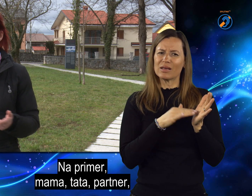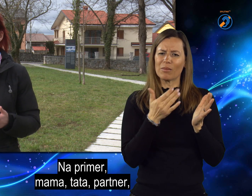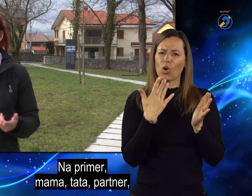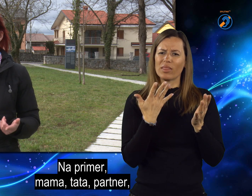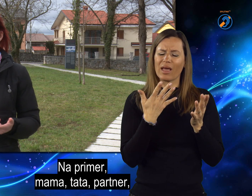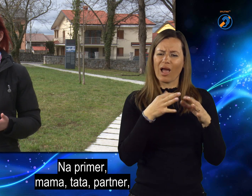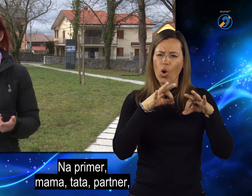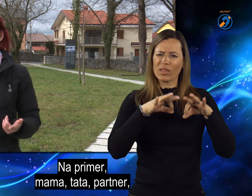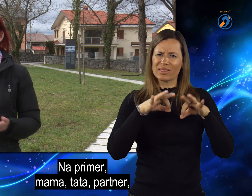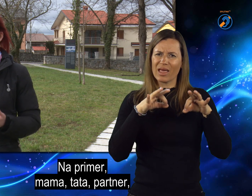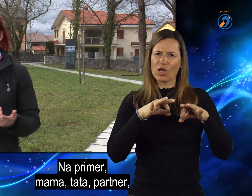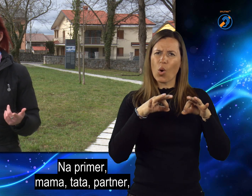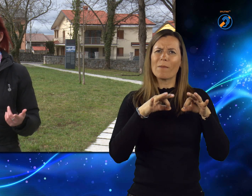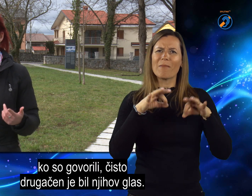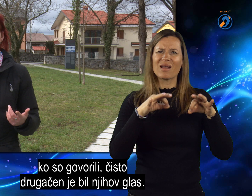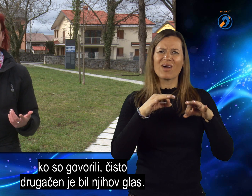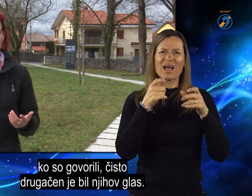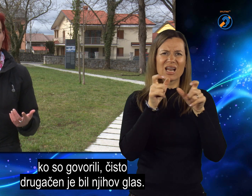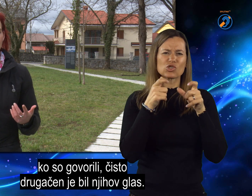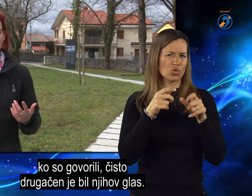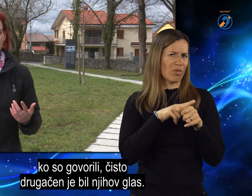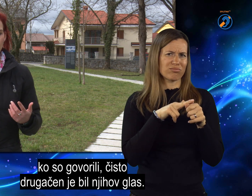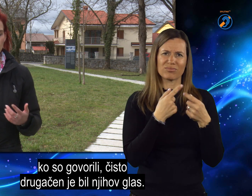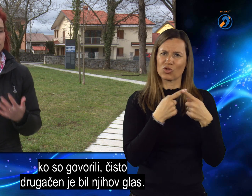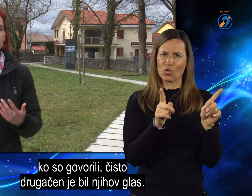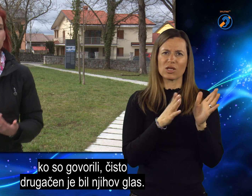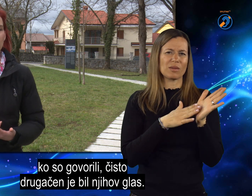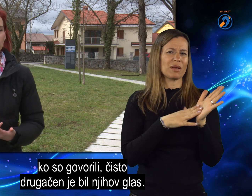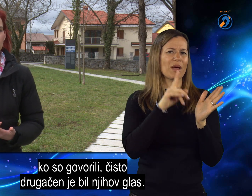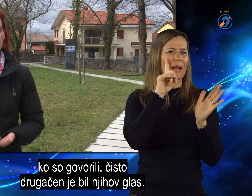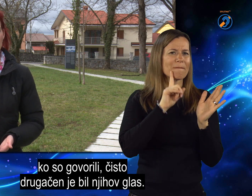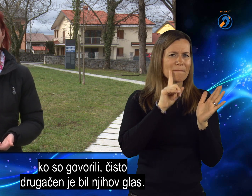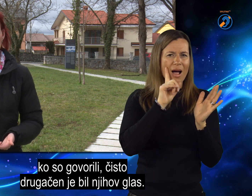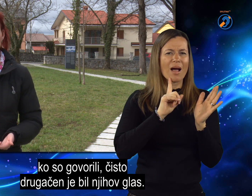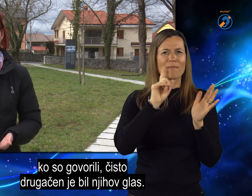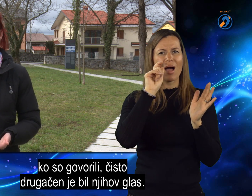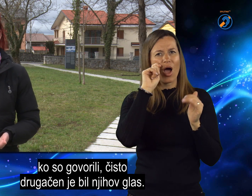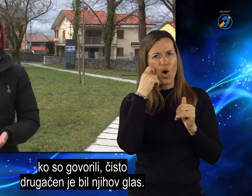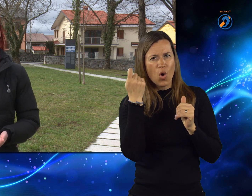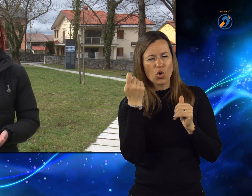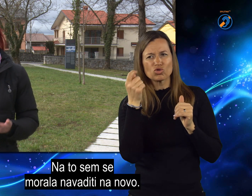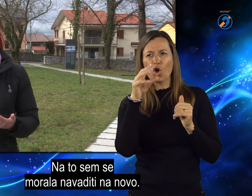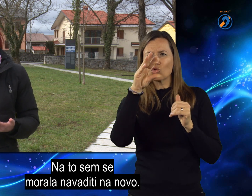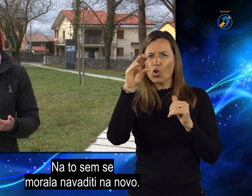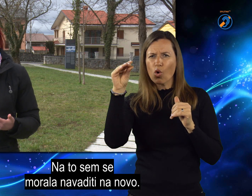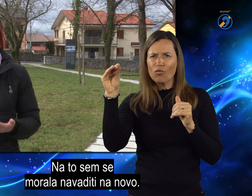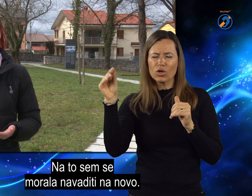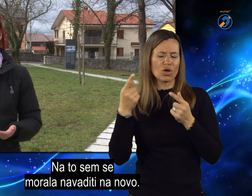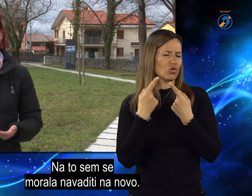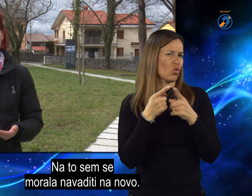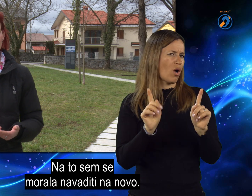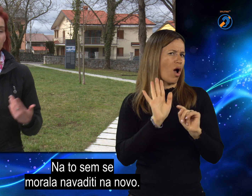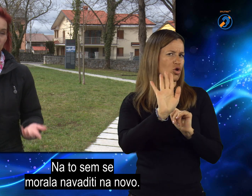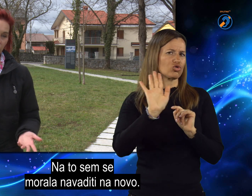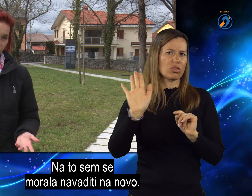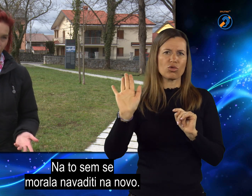Naprimer, mama, tata, partner, ko so govorili, čisto drugačen je bil njihov glas. To sem mogla